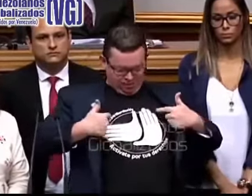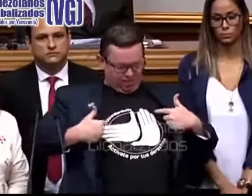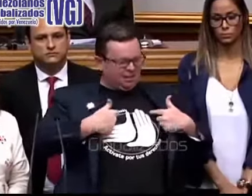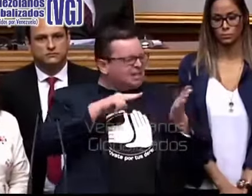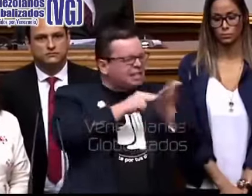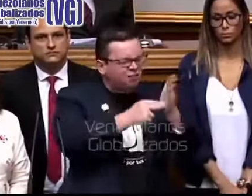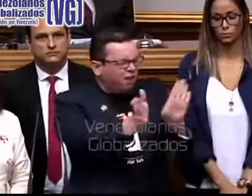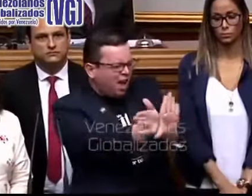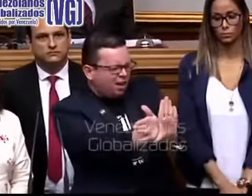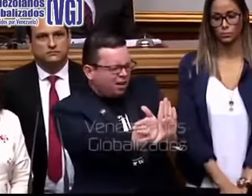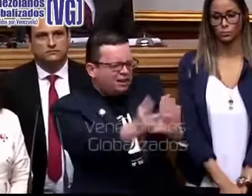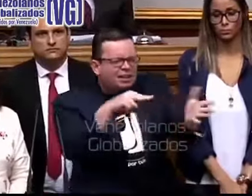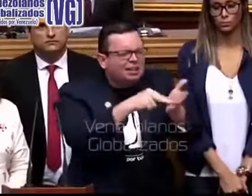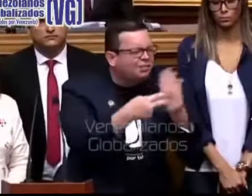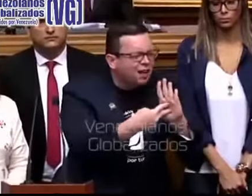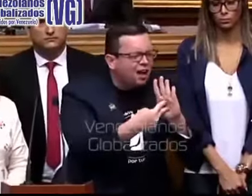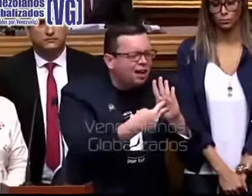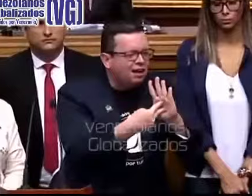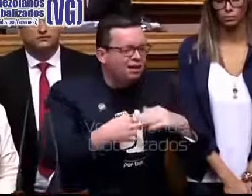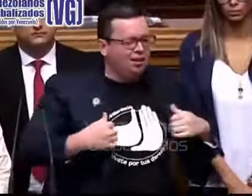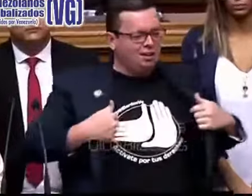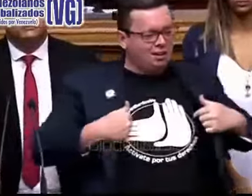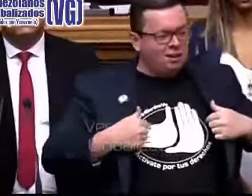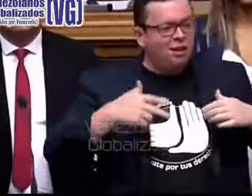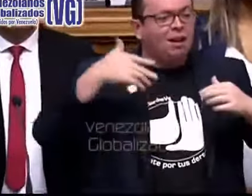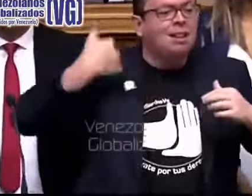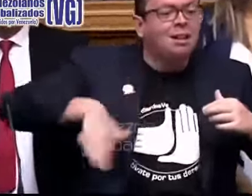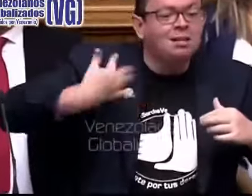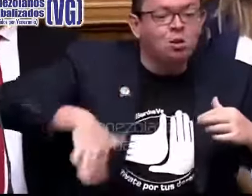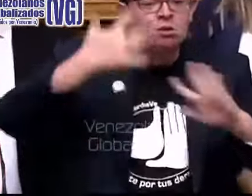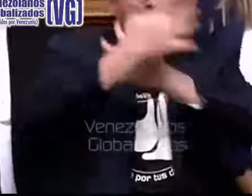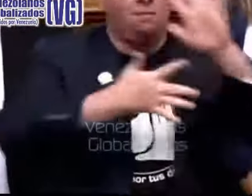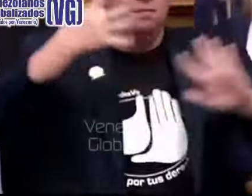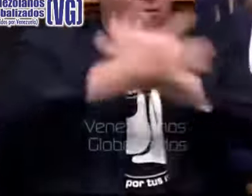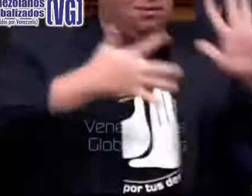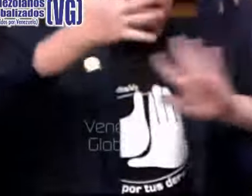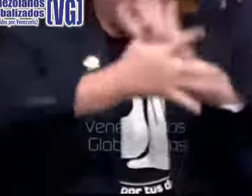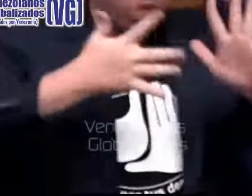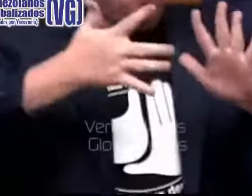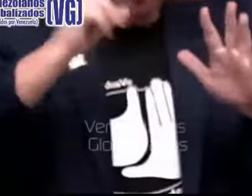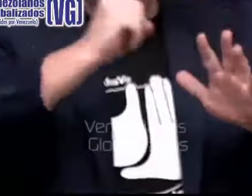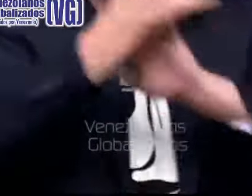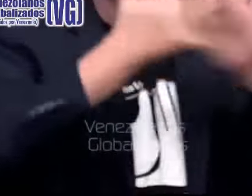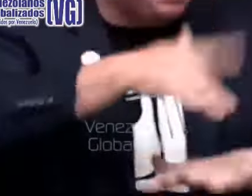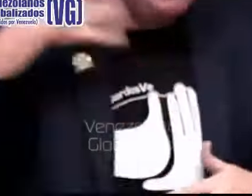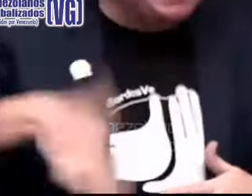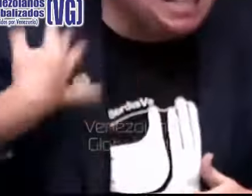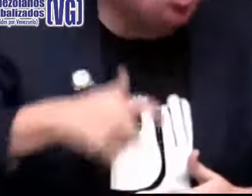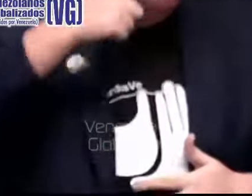muestro este logo que está en mi franela. Ven estas dos manos y muchos se preguntan qué significa. Bueno, este es un símbolo que representa no